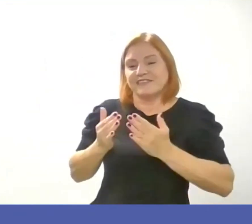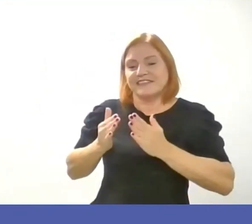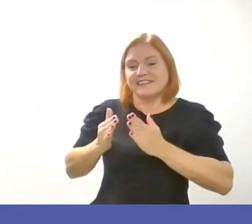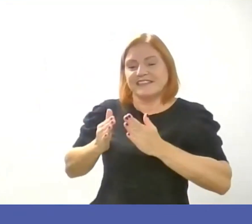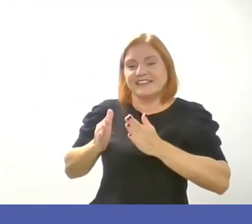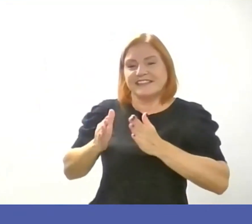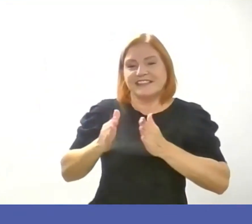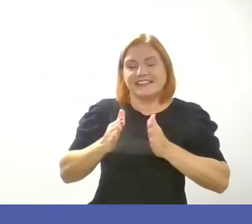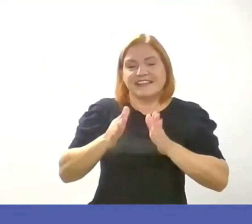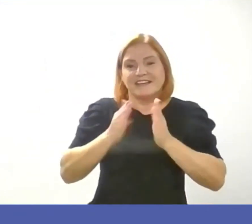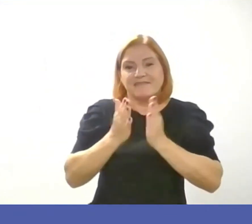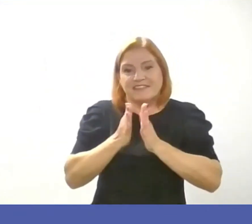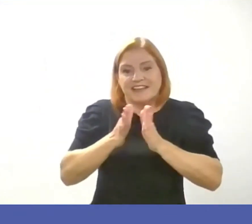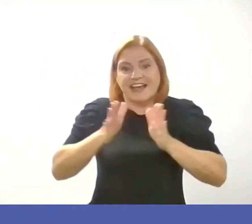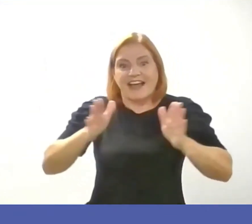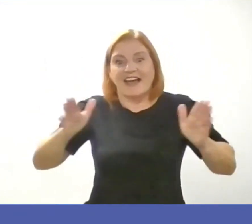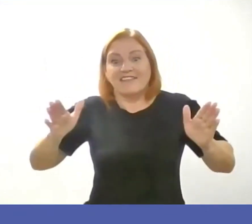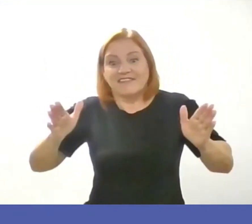fazendo.